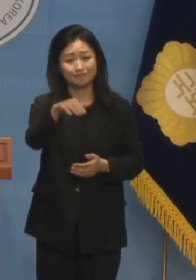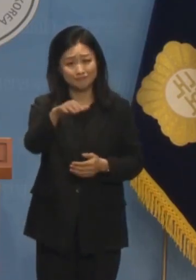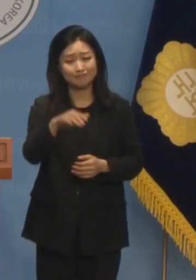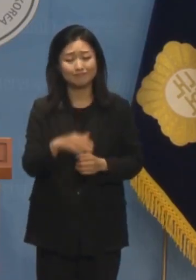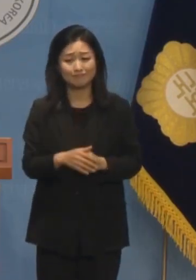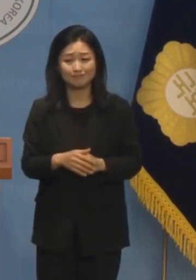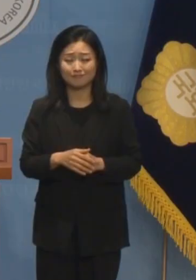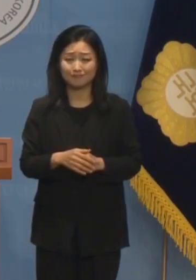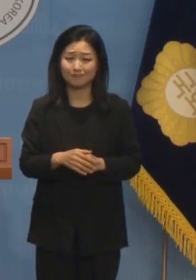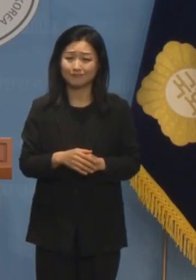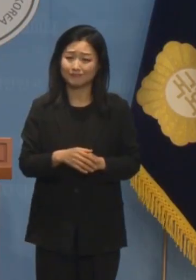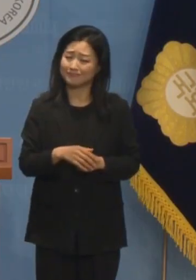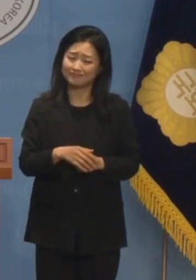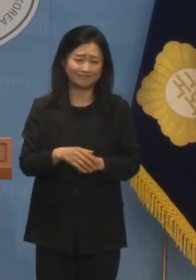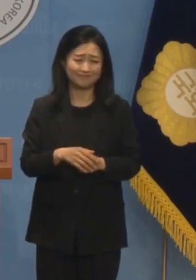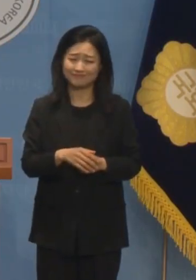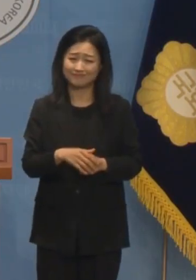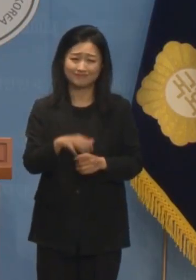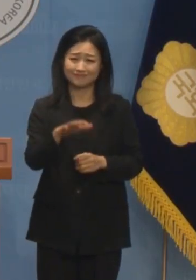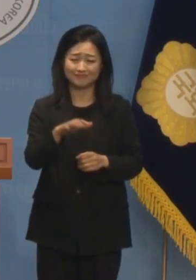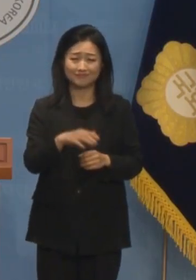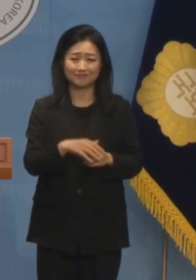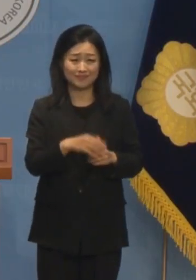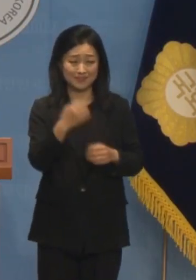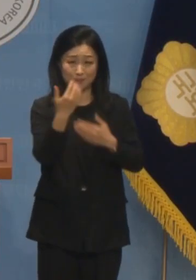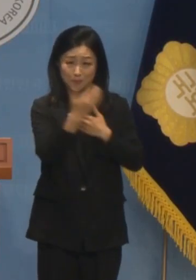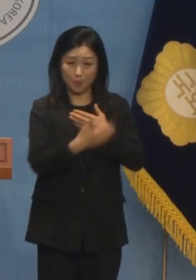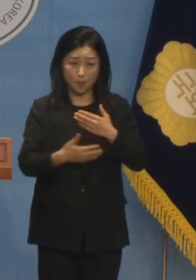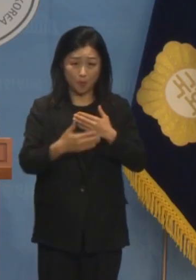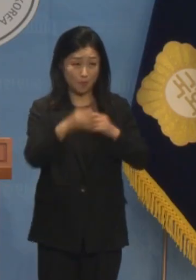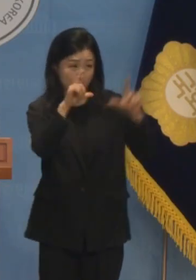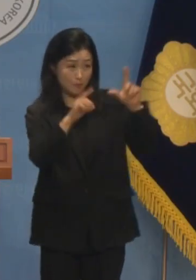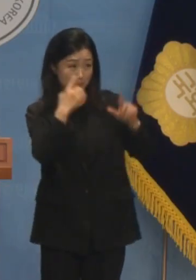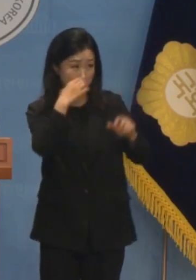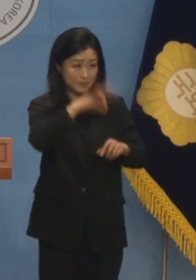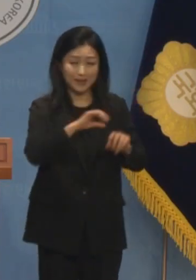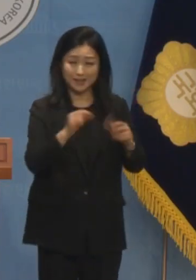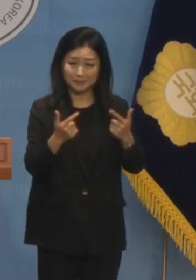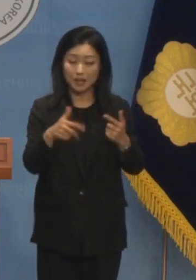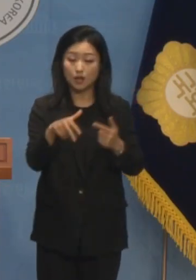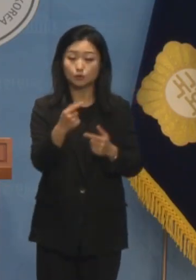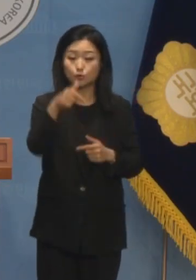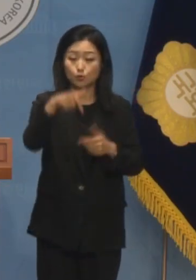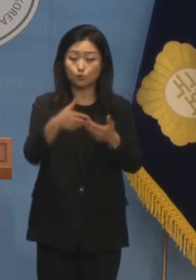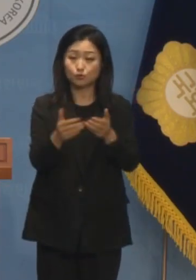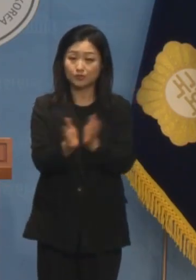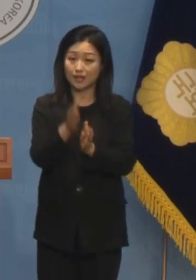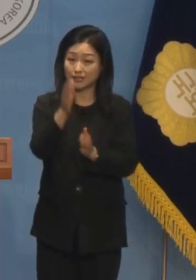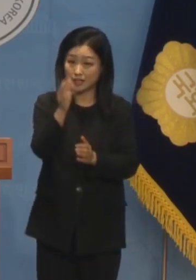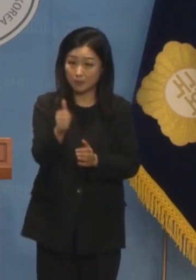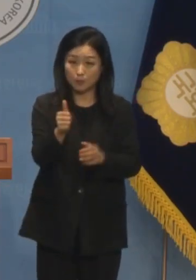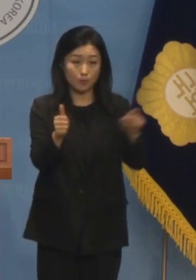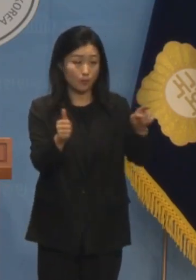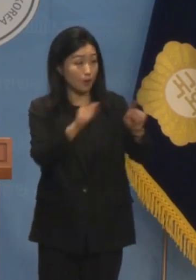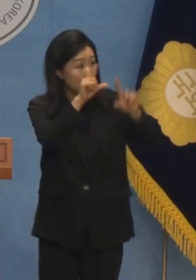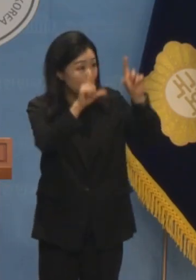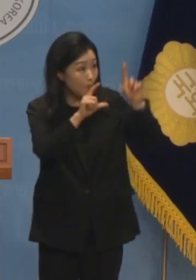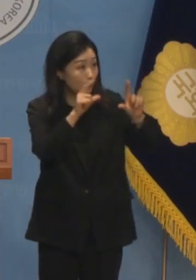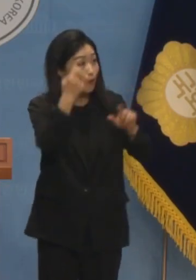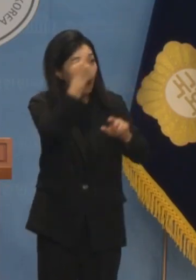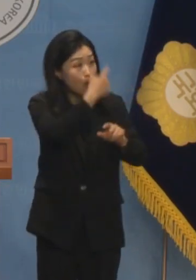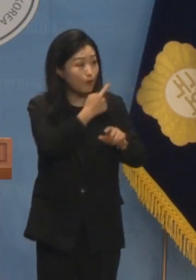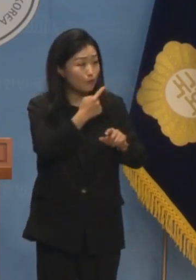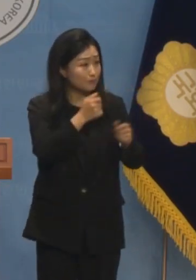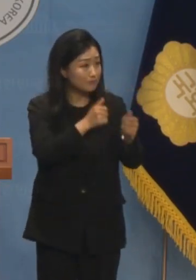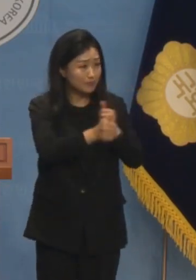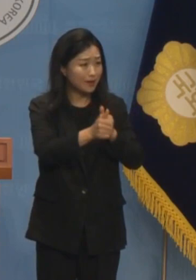한데 이번에는 틀렸습니다. 결론부터 얘기를 하죠. 조국 대표는 한동훈 대표의 외모에 관심이